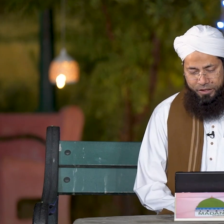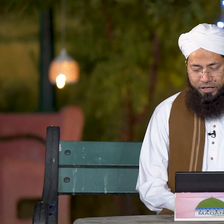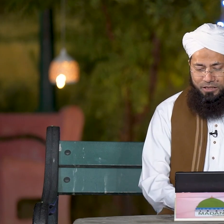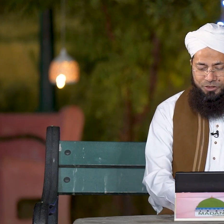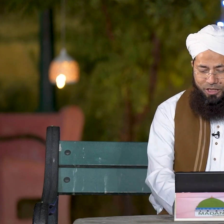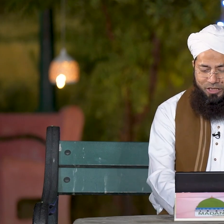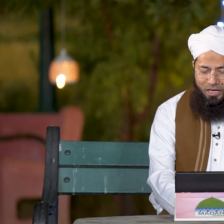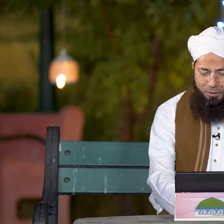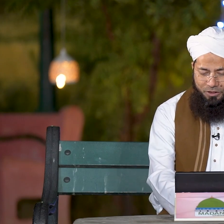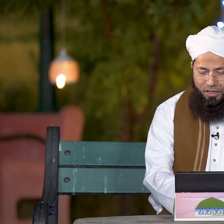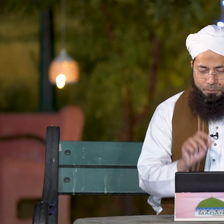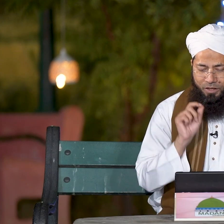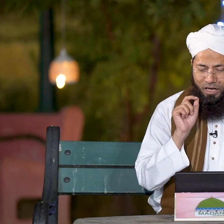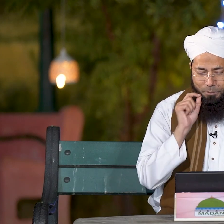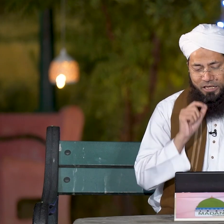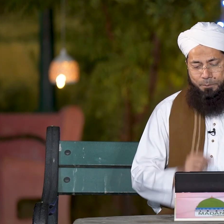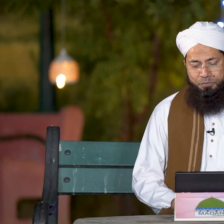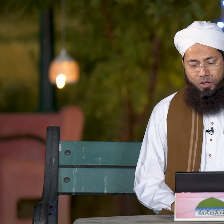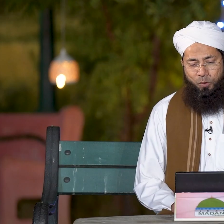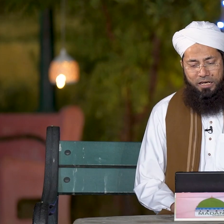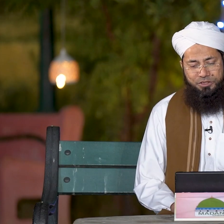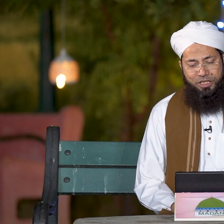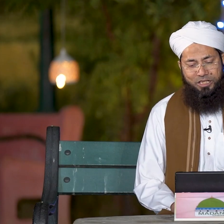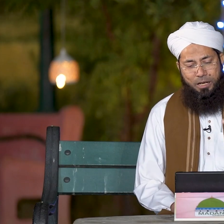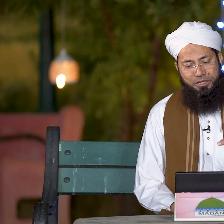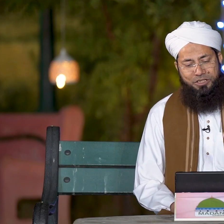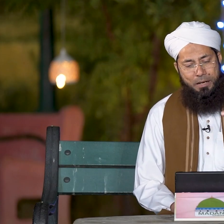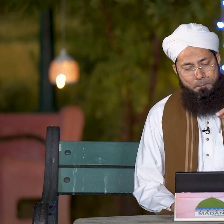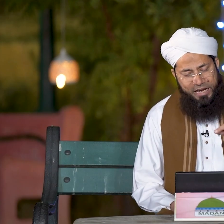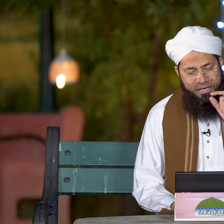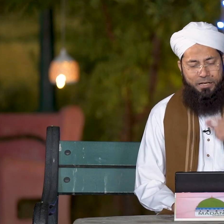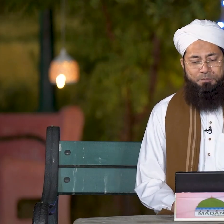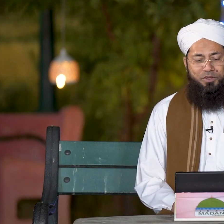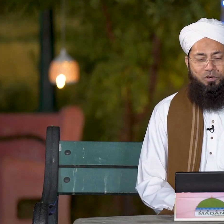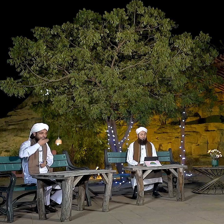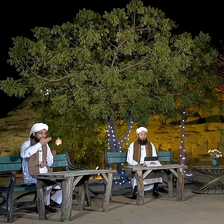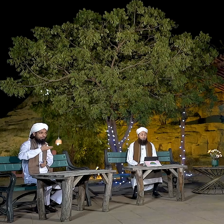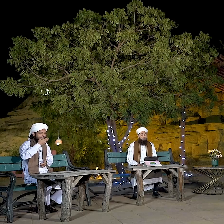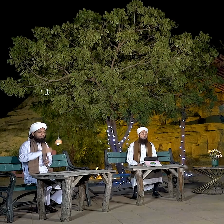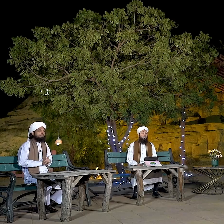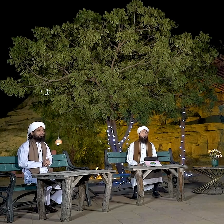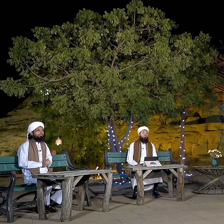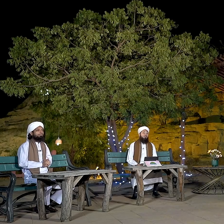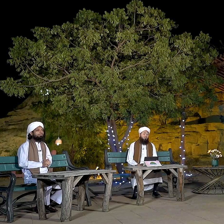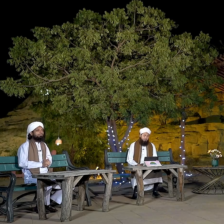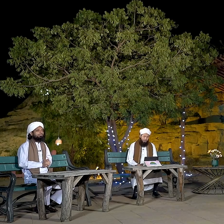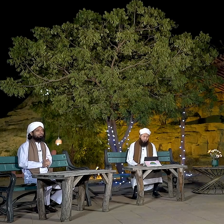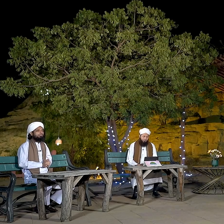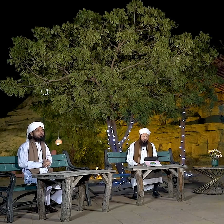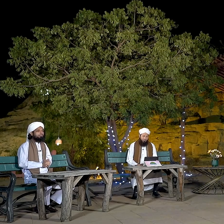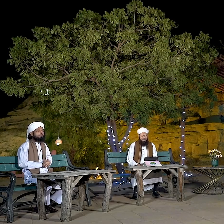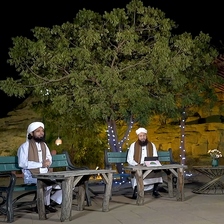ہے ان شئت نبیا عبدا وان شئت نبیا ملکا فقلت نبیا